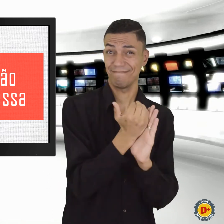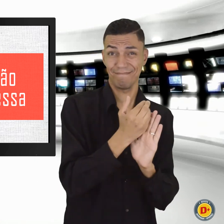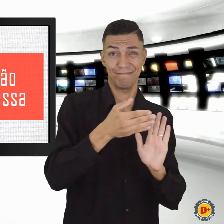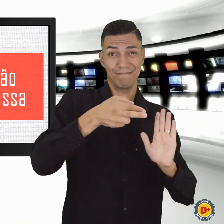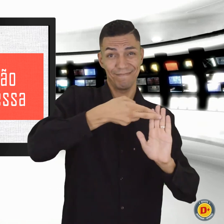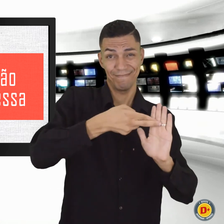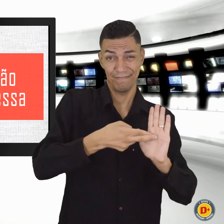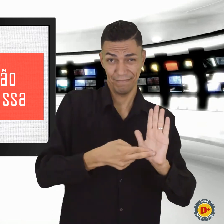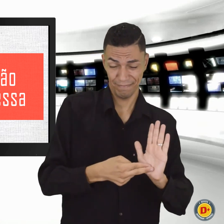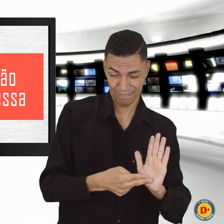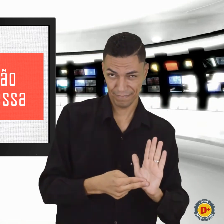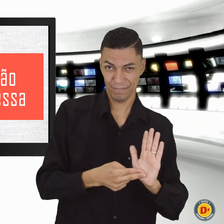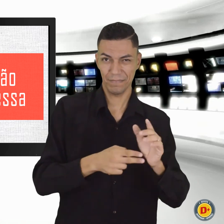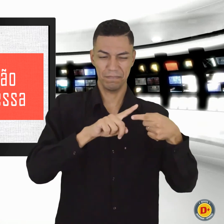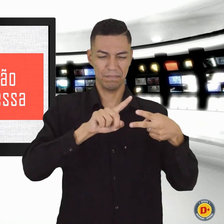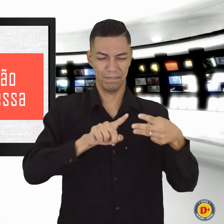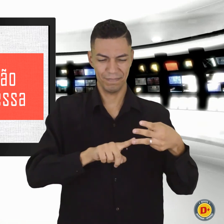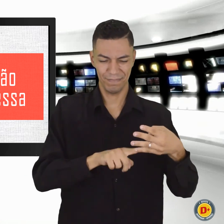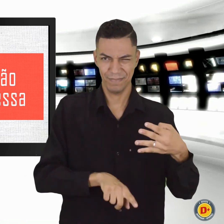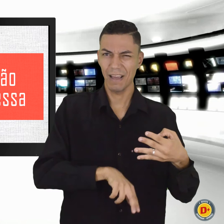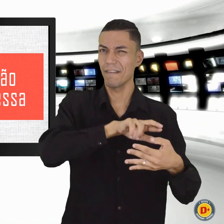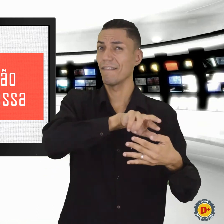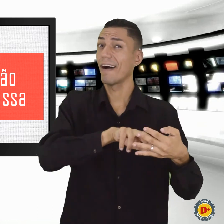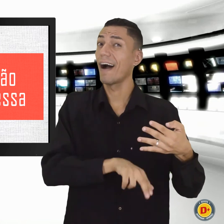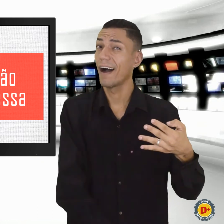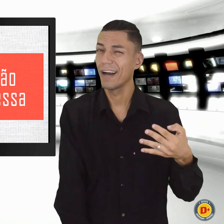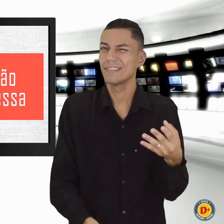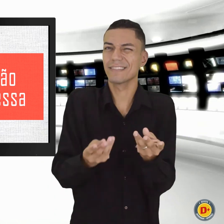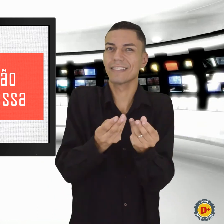dar detalhes do emprego apoiado conforme prossegue. 1.